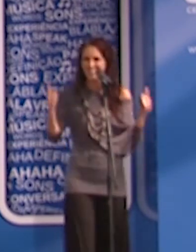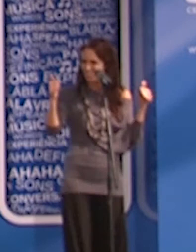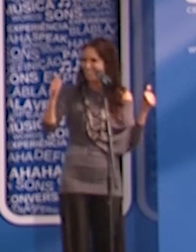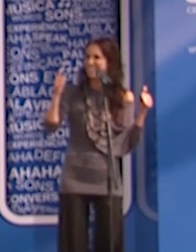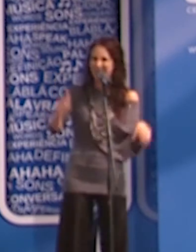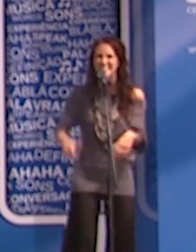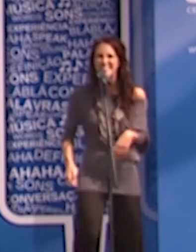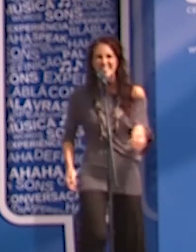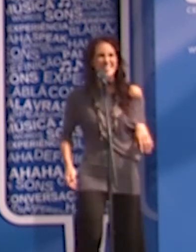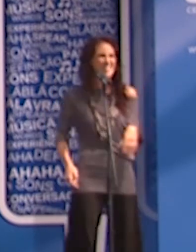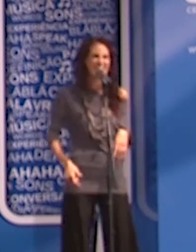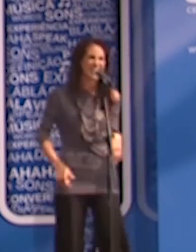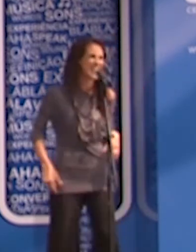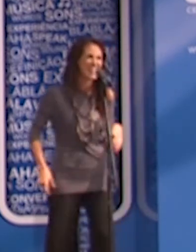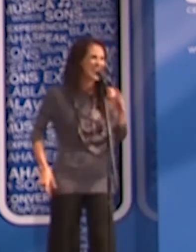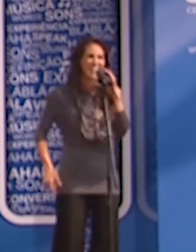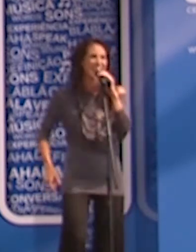fim.